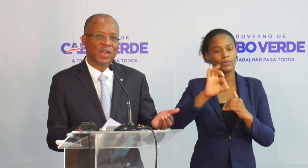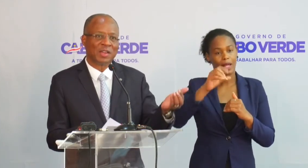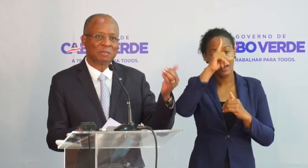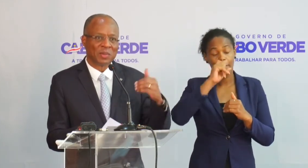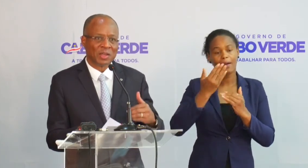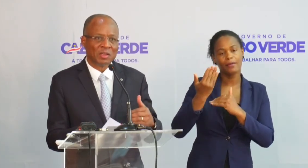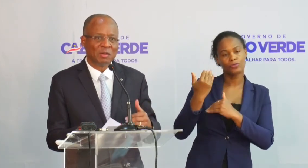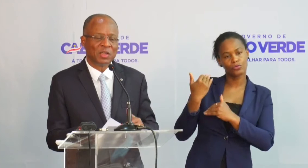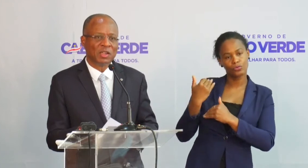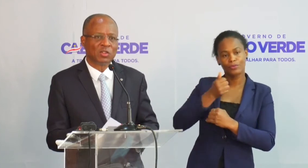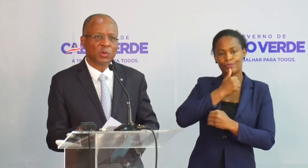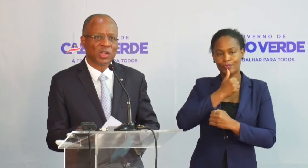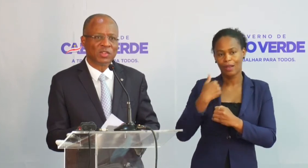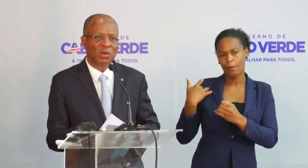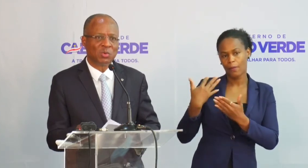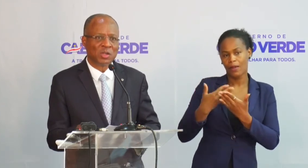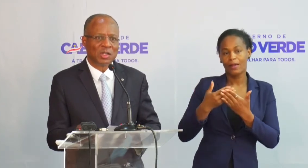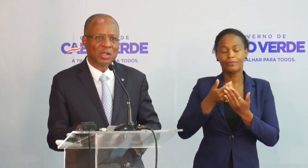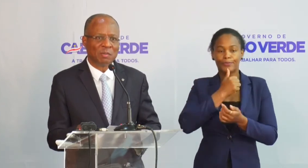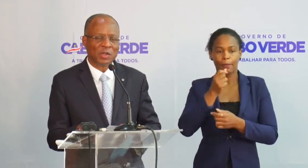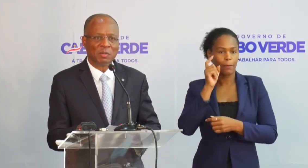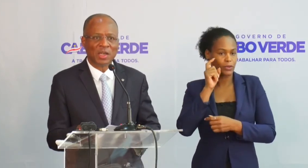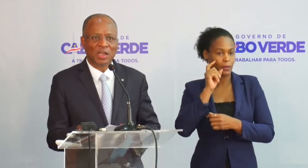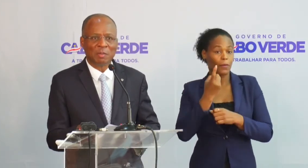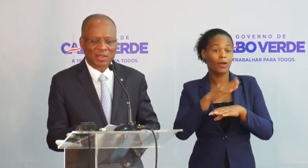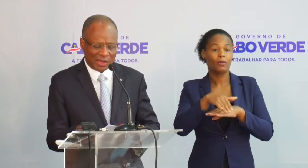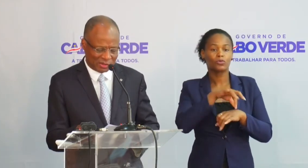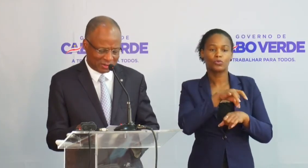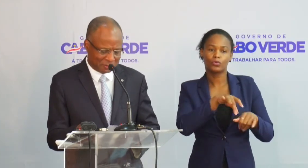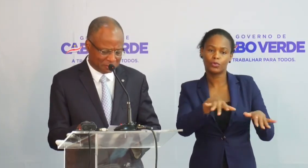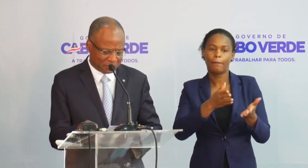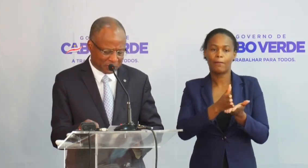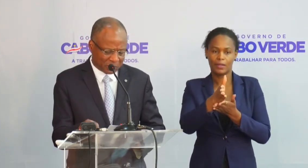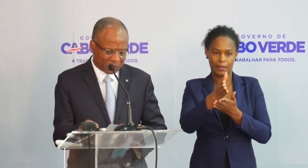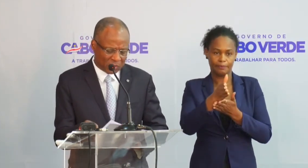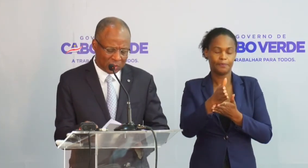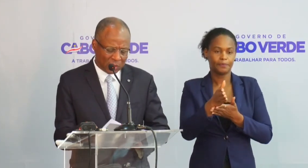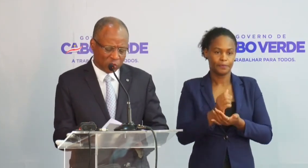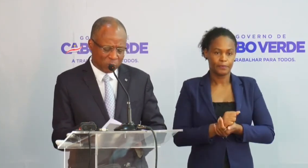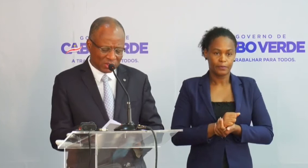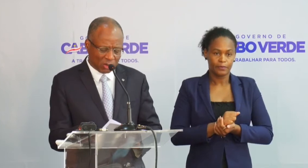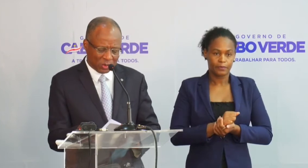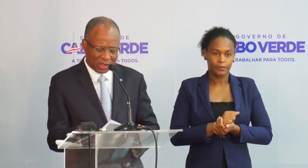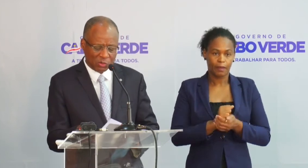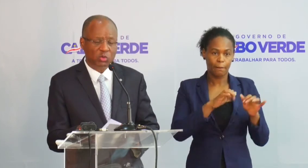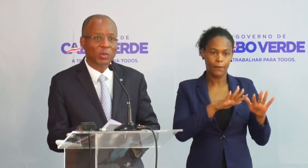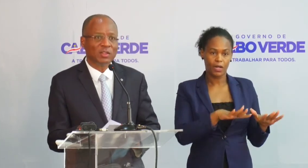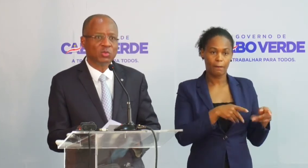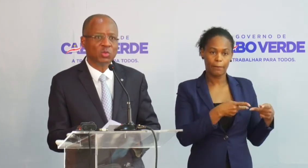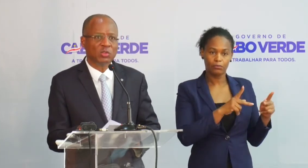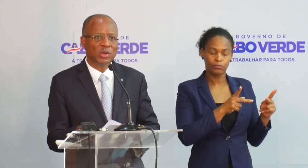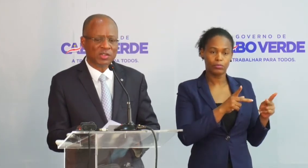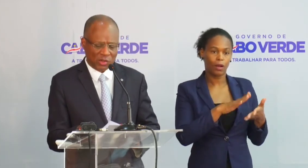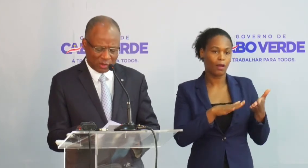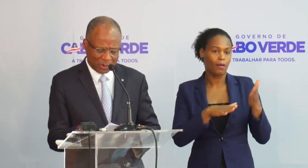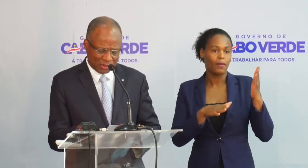medidas vêm de medidas de proteção da pandemia e mantém-se. A suspensão do mecanismo automático